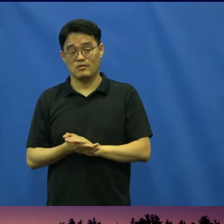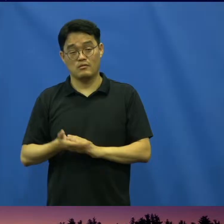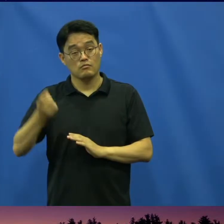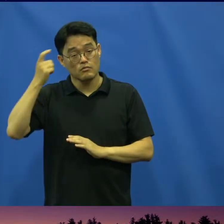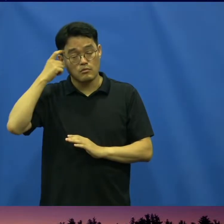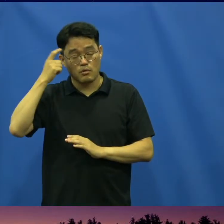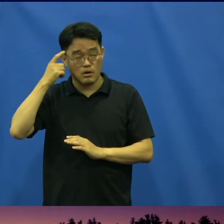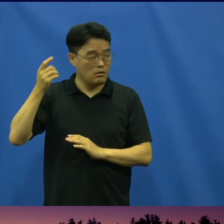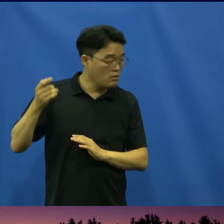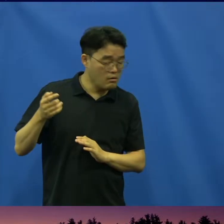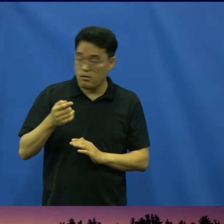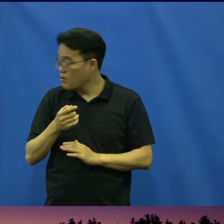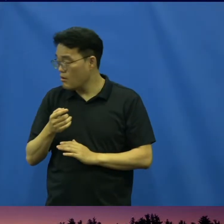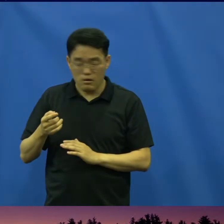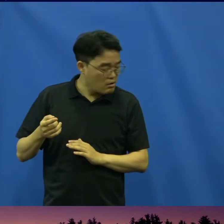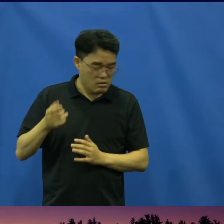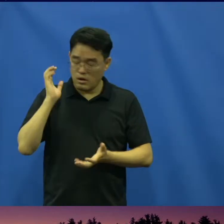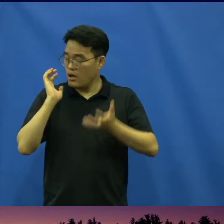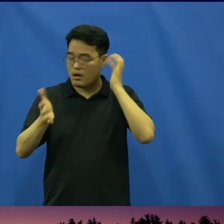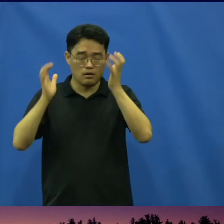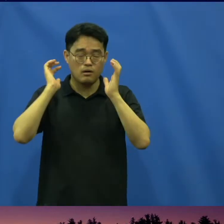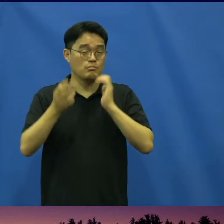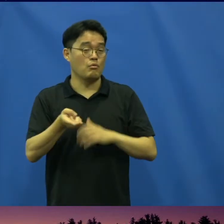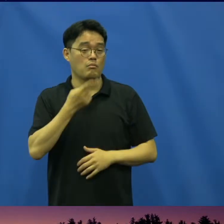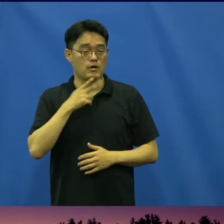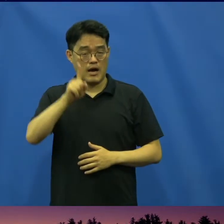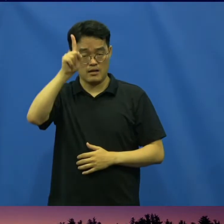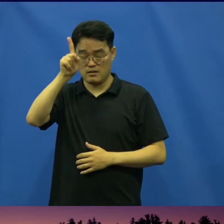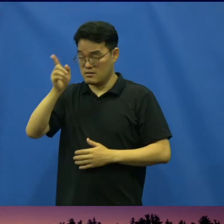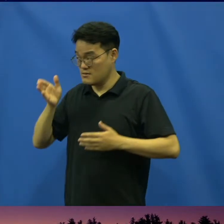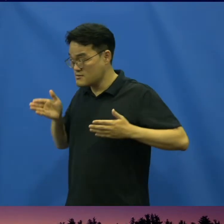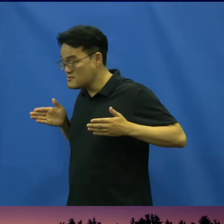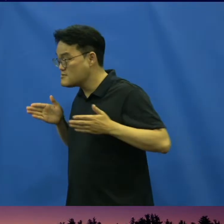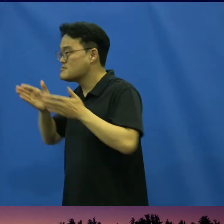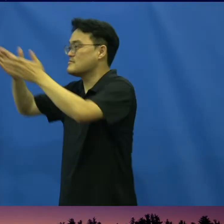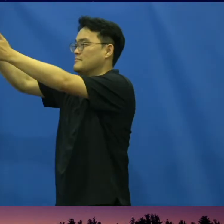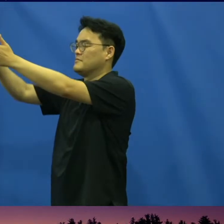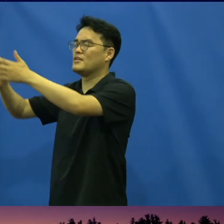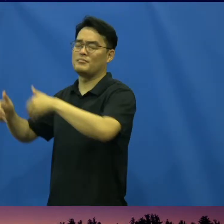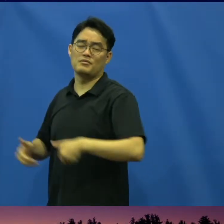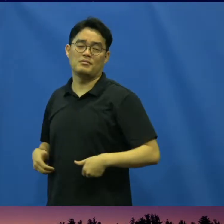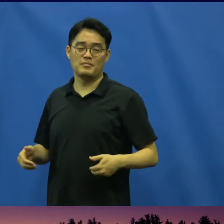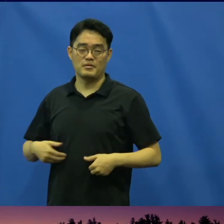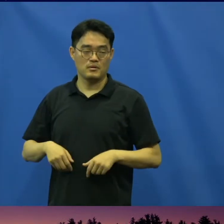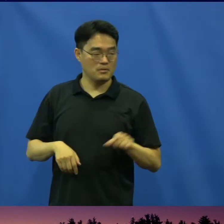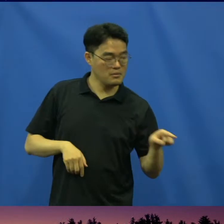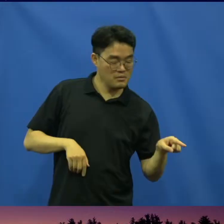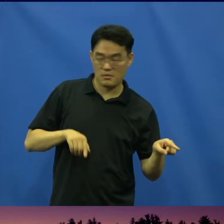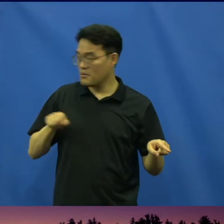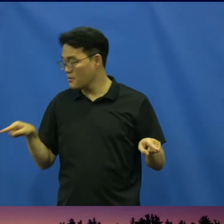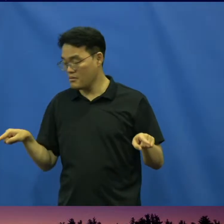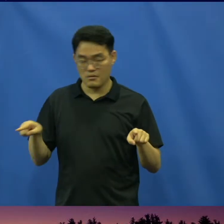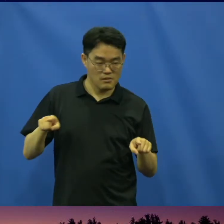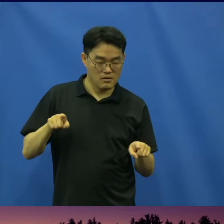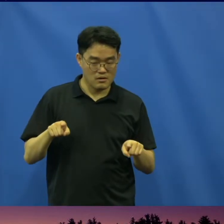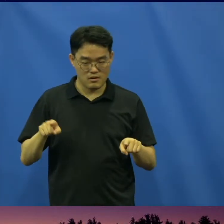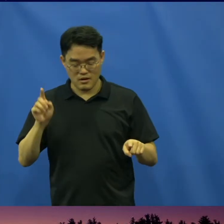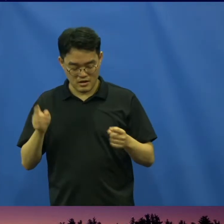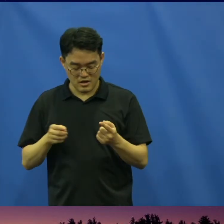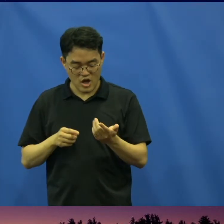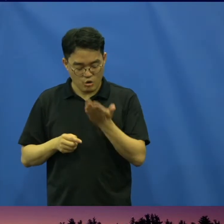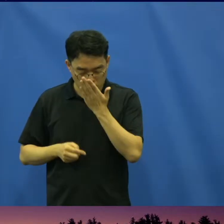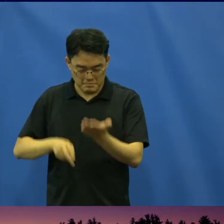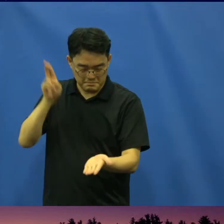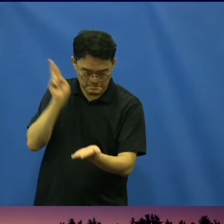없으니까. 헷갈리지 않아야 돼요, 여러분. 헷갈려야 돼. 이 길로 갈까요? 저리로 갈까요? 헷갈려서 이래가지고 이렇게